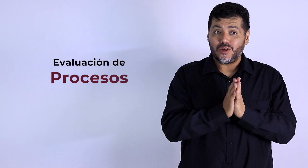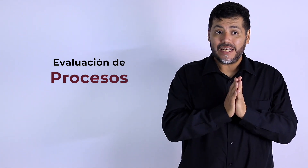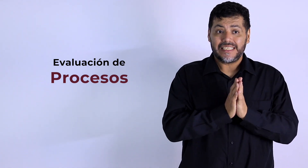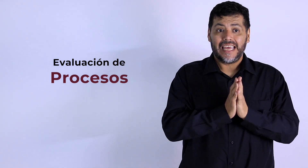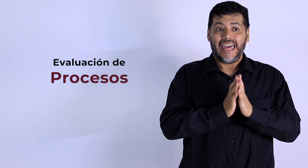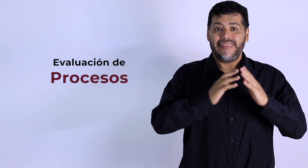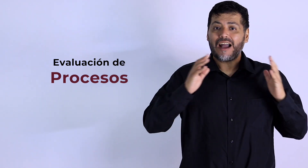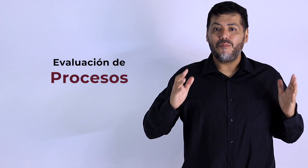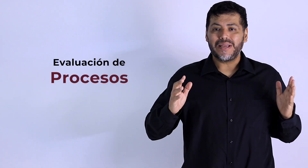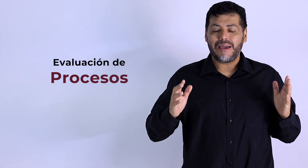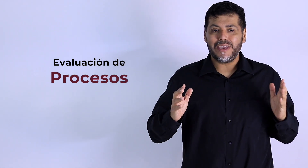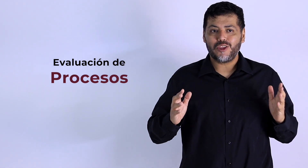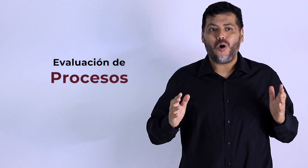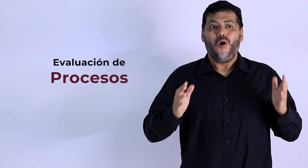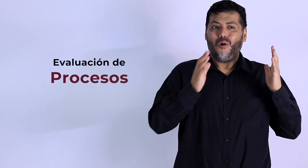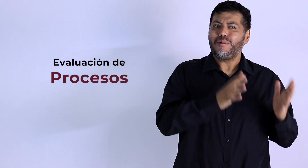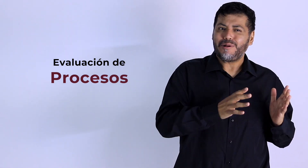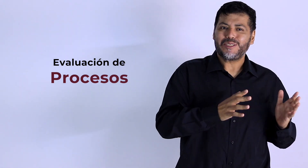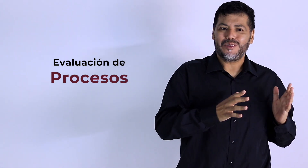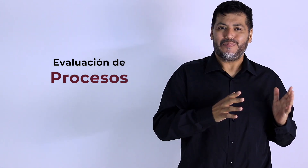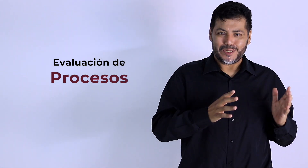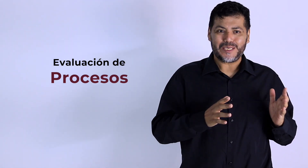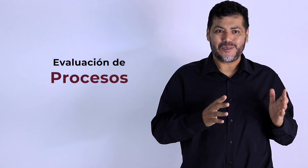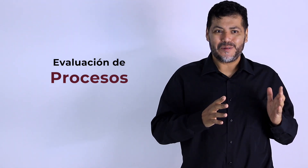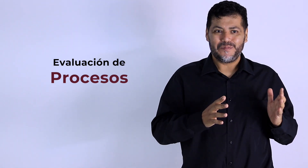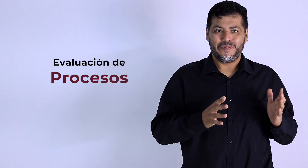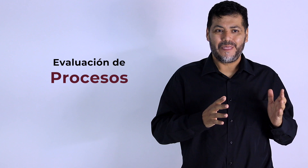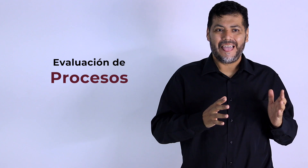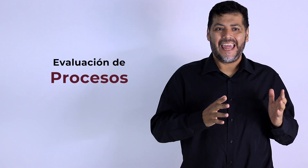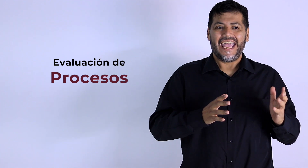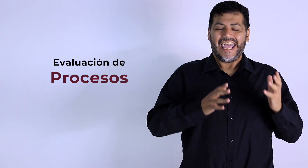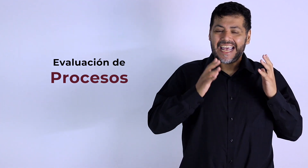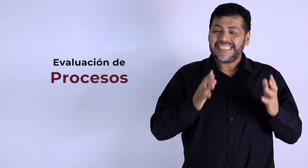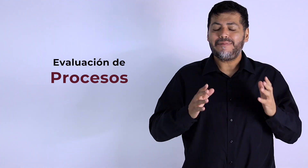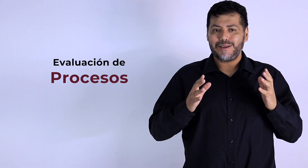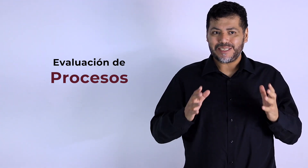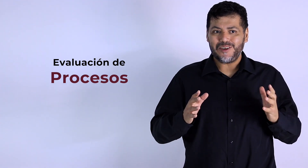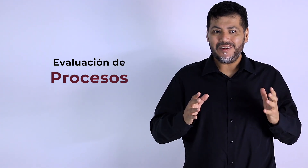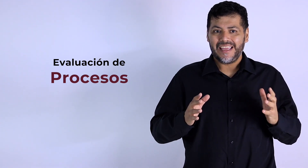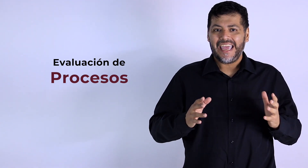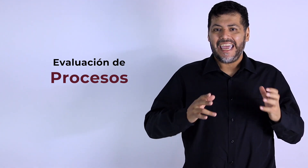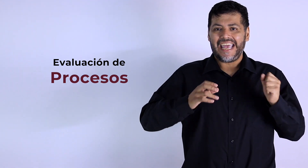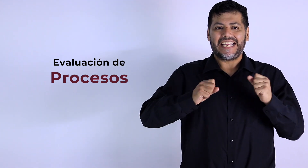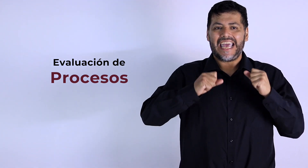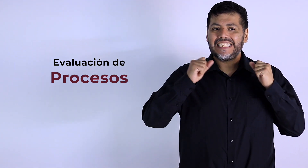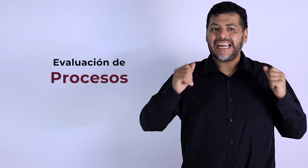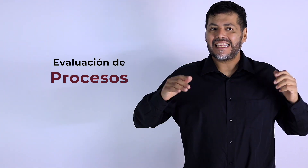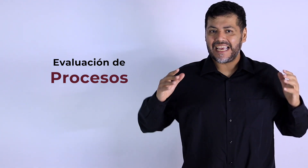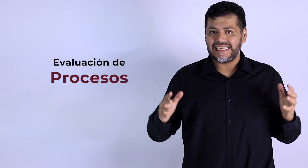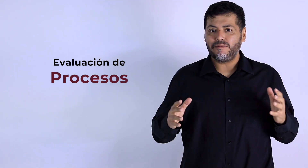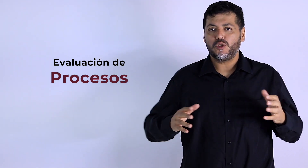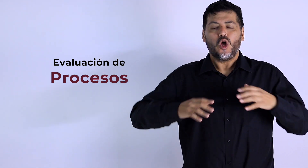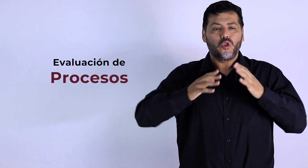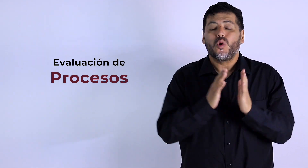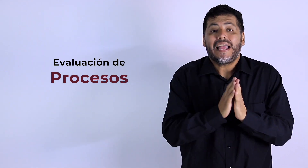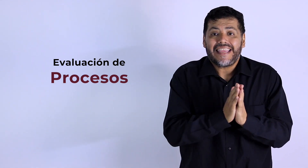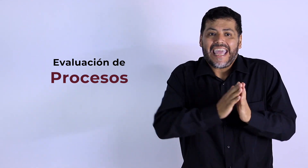Decisiones de acompañamiento o evaluación de procesos. Esta evaluación es la que realizamos durante